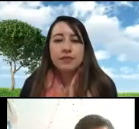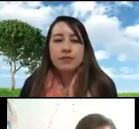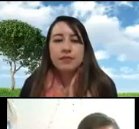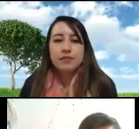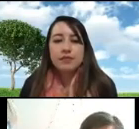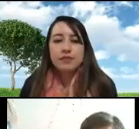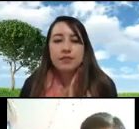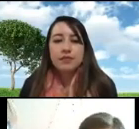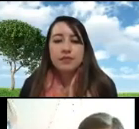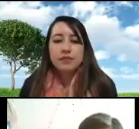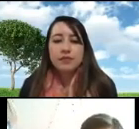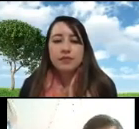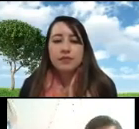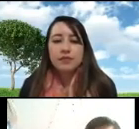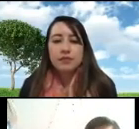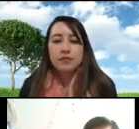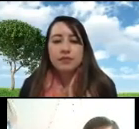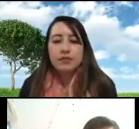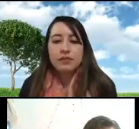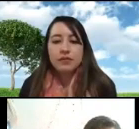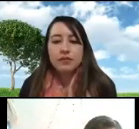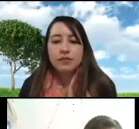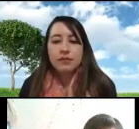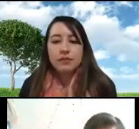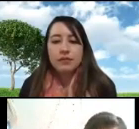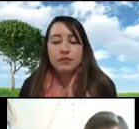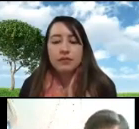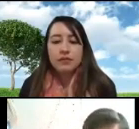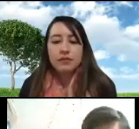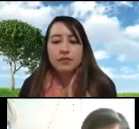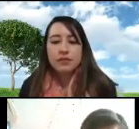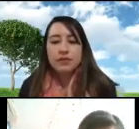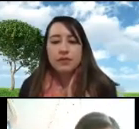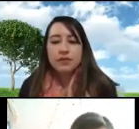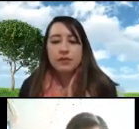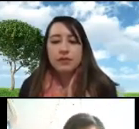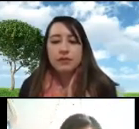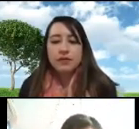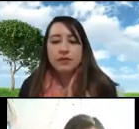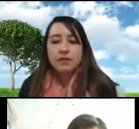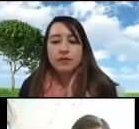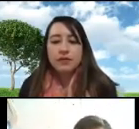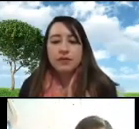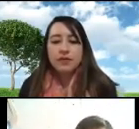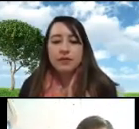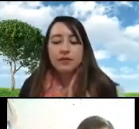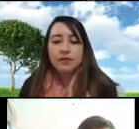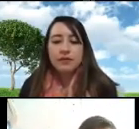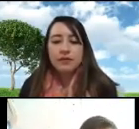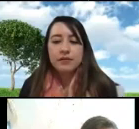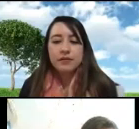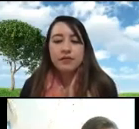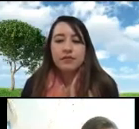está. El fuego nos dice que Diego está sobre fuego. ¿Qué quiere decir eso? Que todas sus respuestas las está